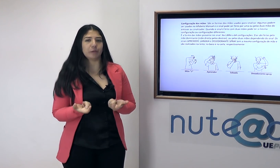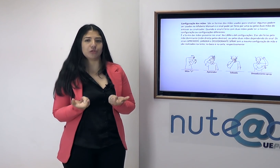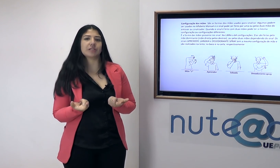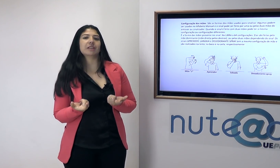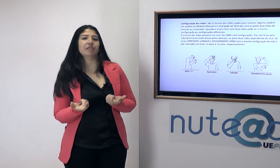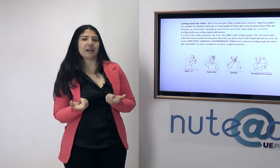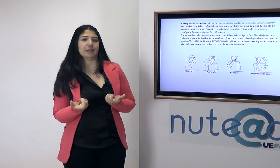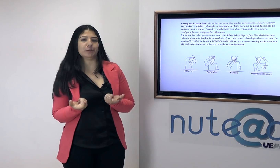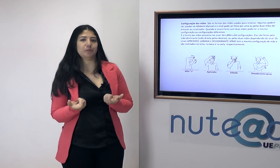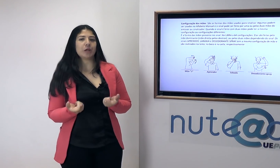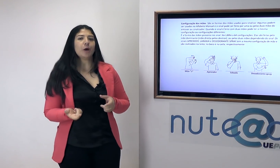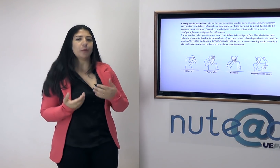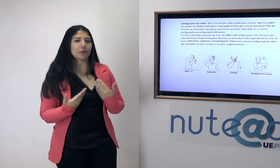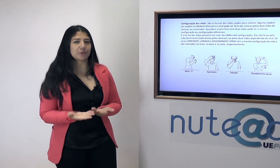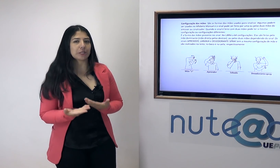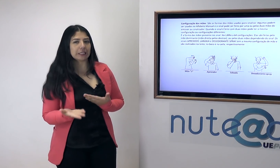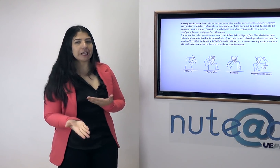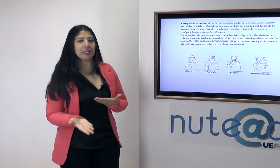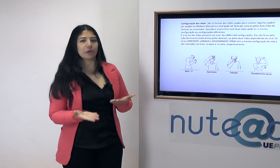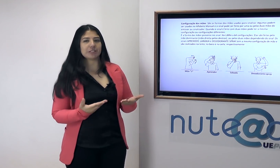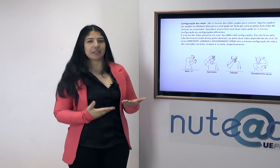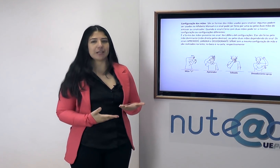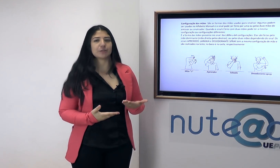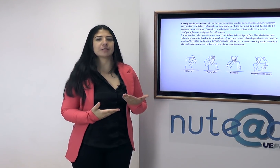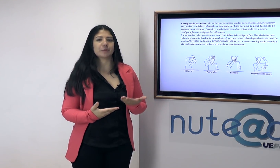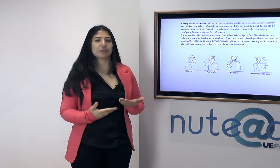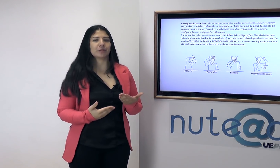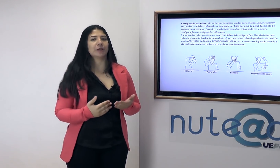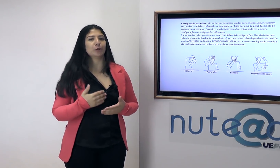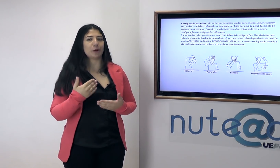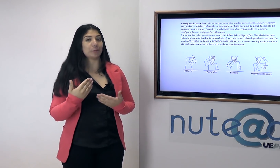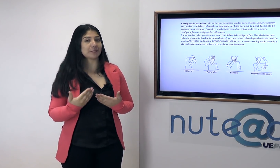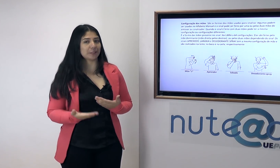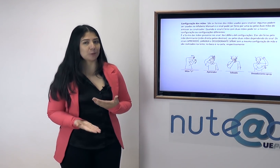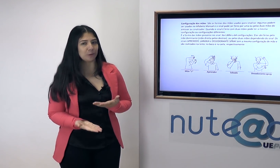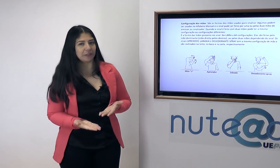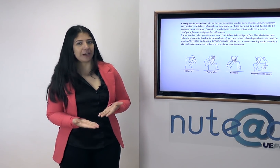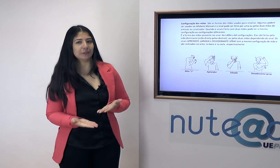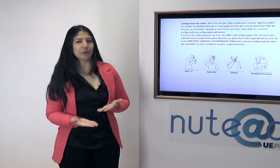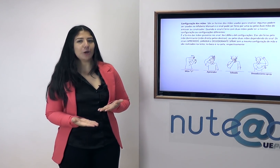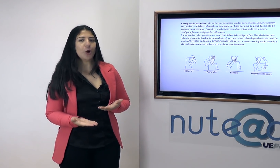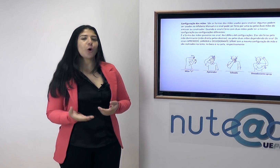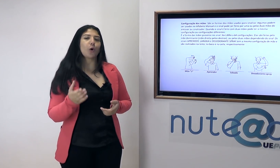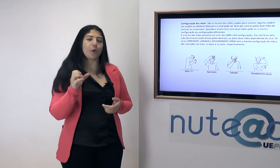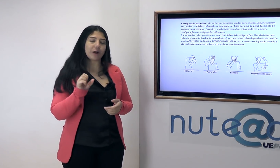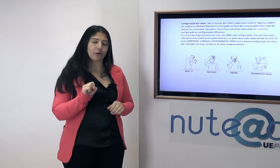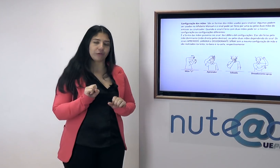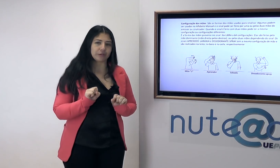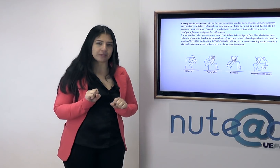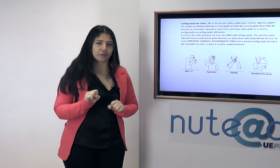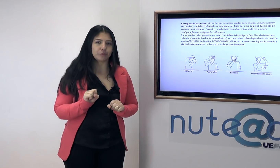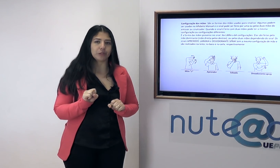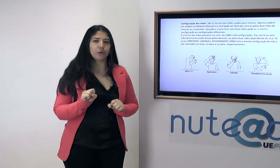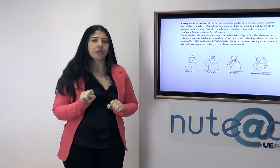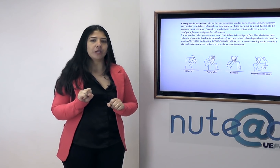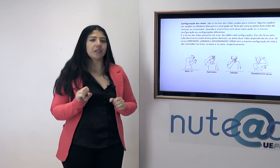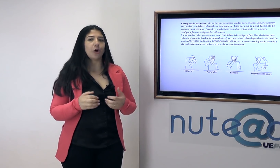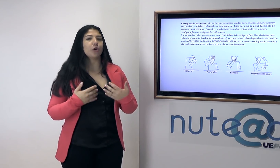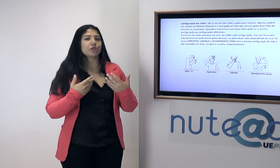completamente o significado. Por isso que na língua de sinais, nós temos que tomar bastante cuidado com a configuração de mão e aonde